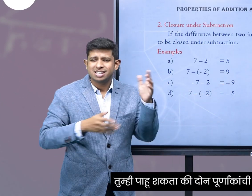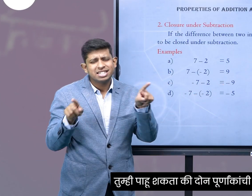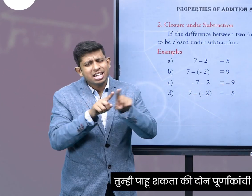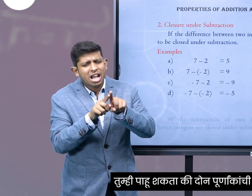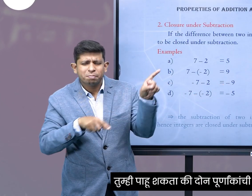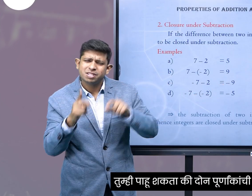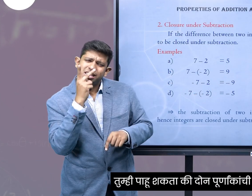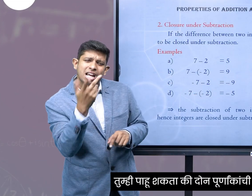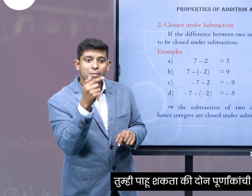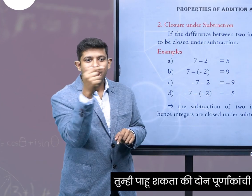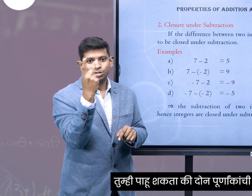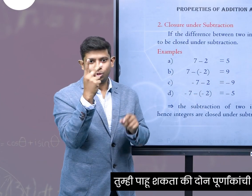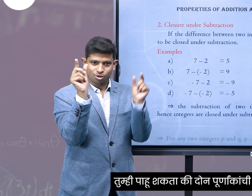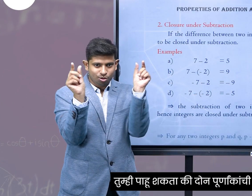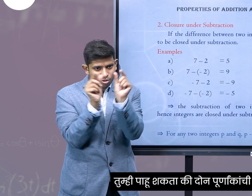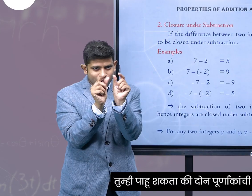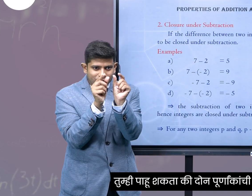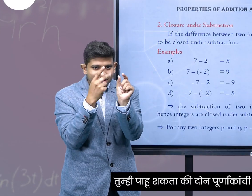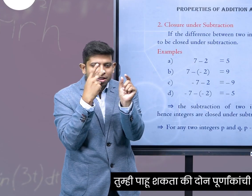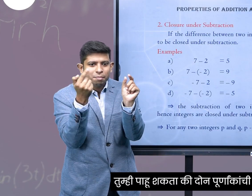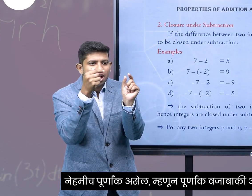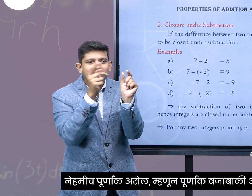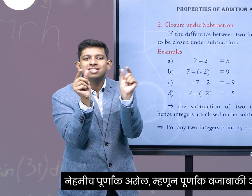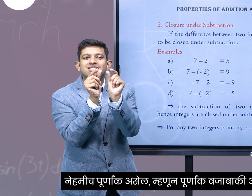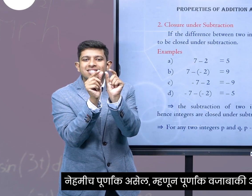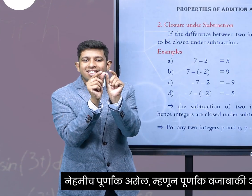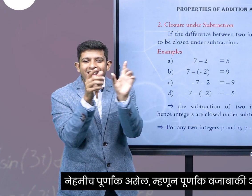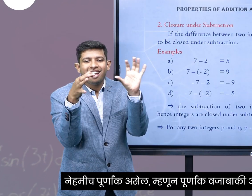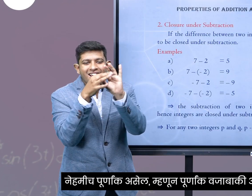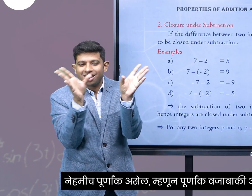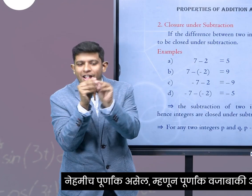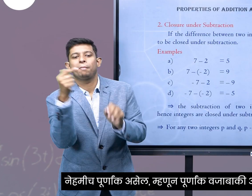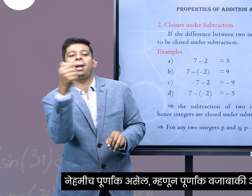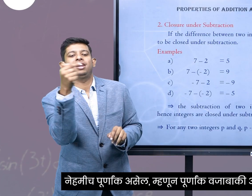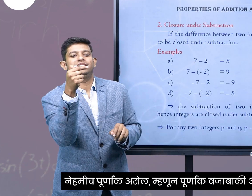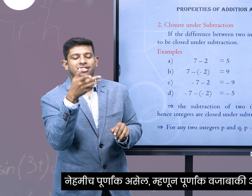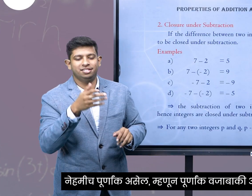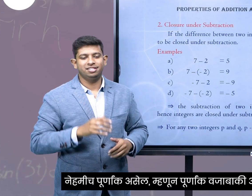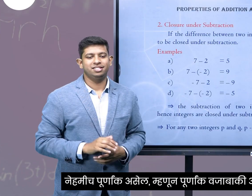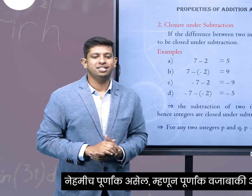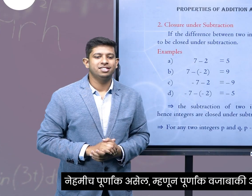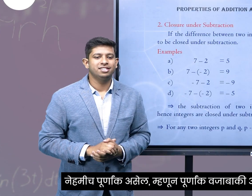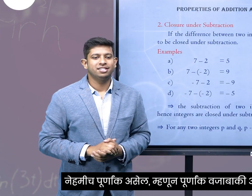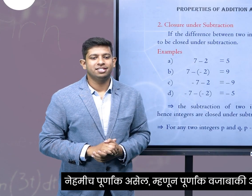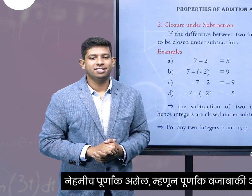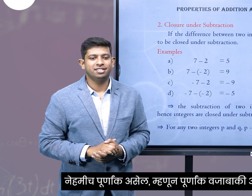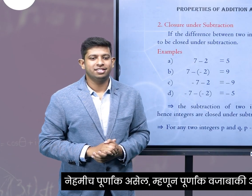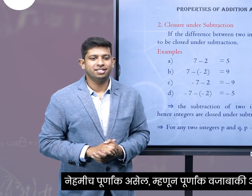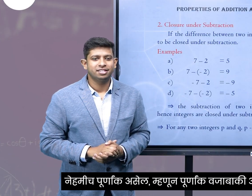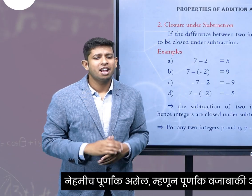तुम्ही पाहू शकता की दोन पूर्णांकांची वजाबाकी नेहमीच पूर्णांक असेल, म्हणून पूर्णांक वजाबाकी अंतर्गत बंद केली